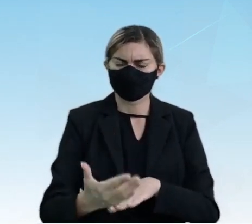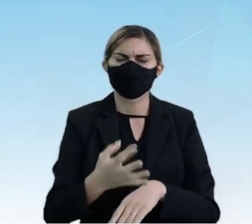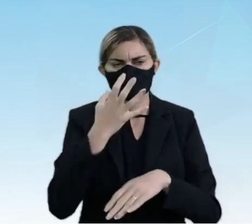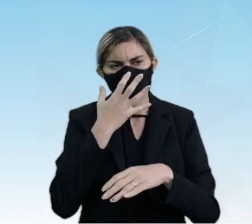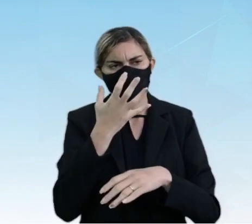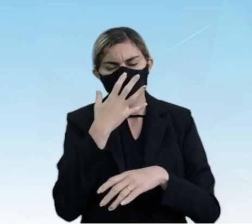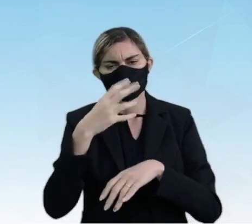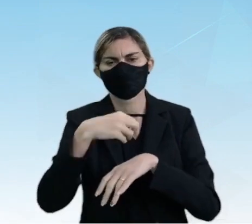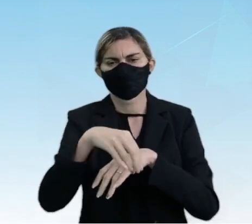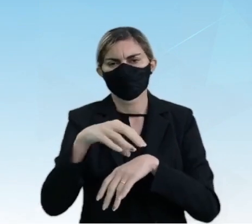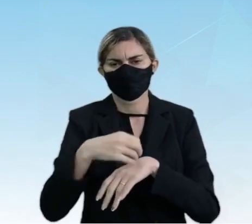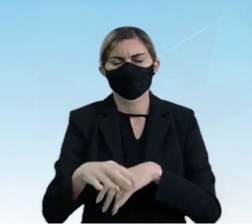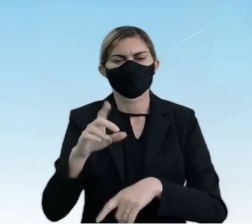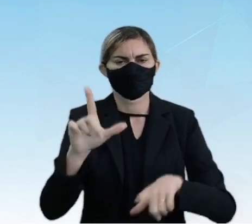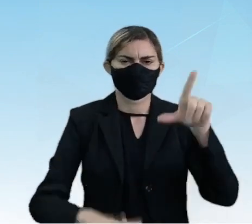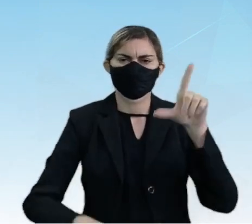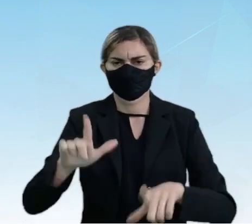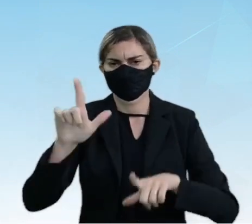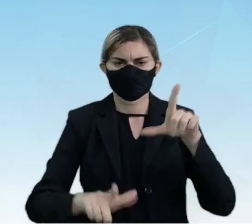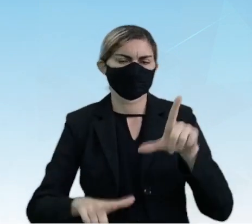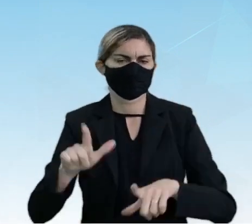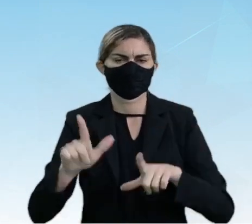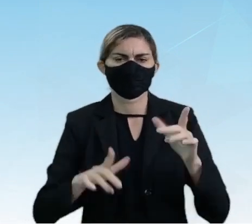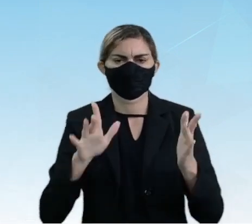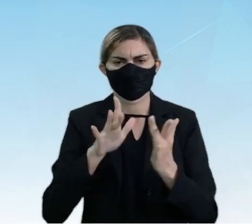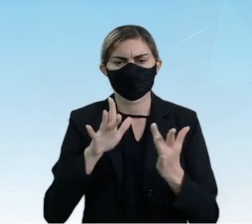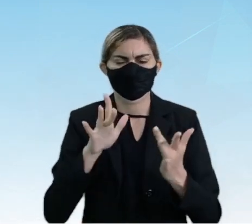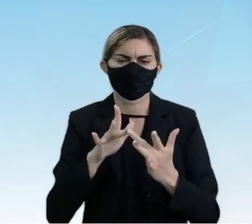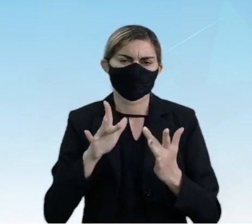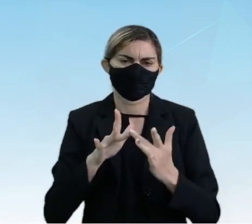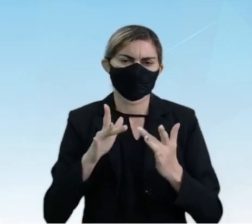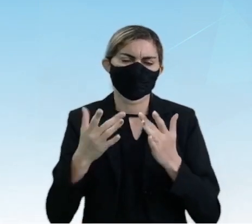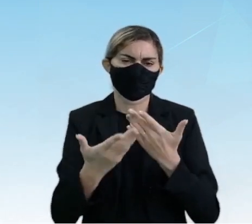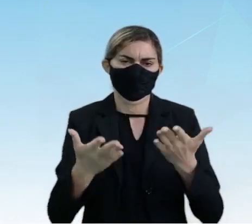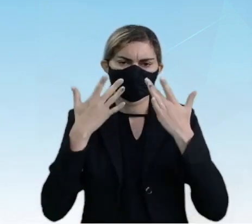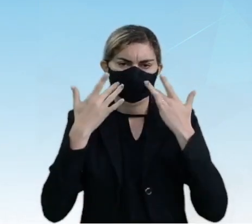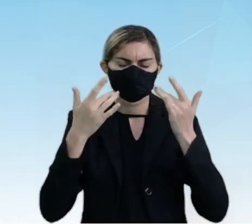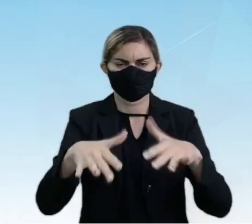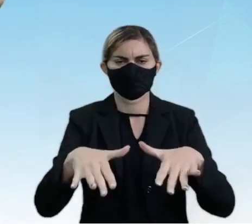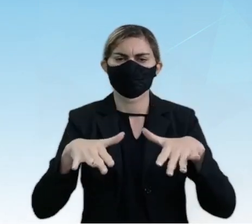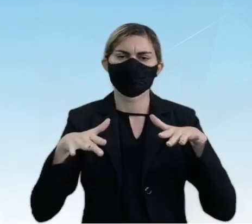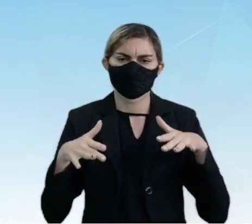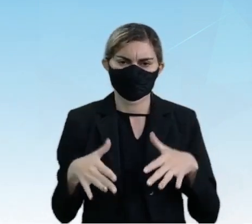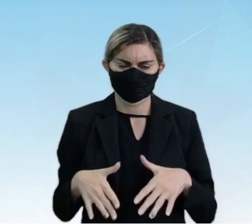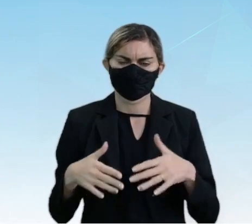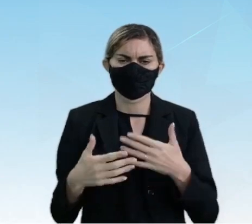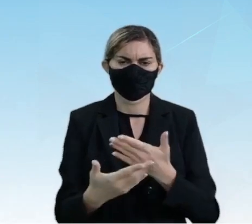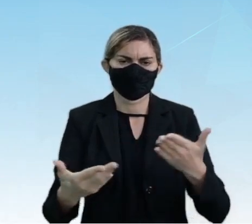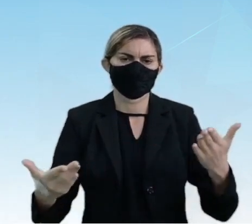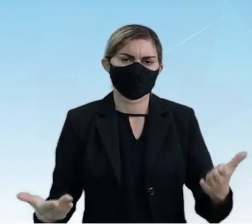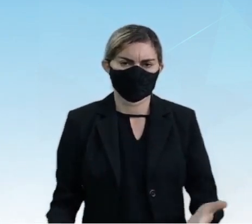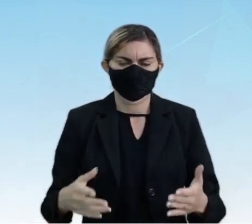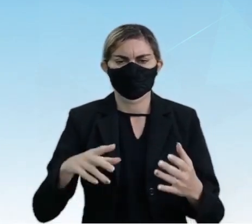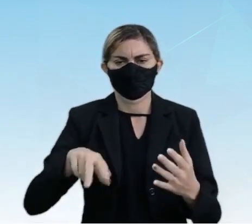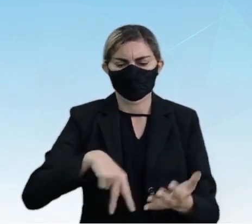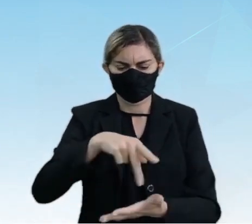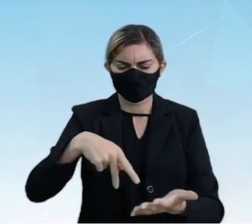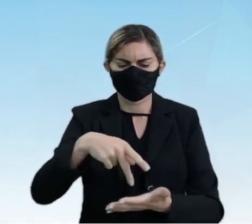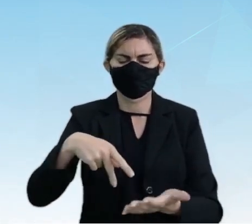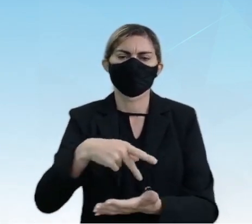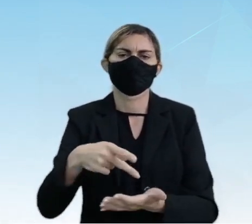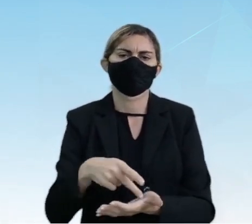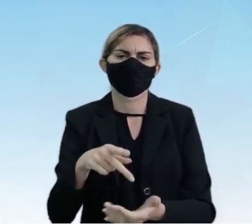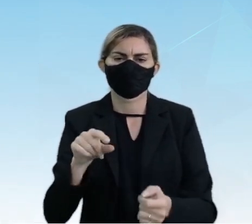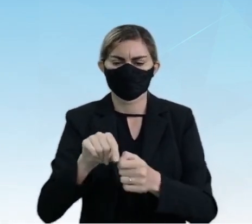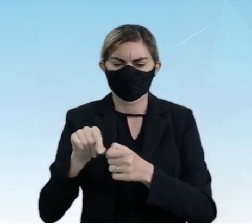porque é o que passa na televisão ou é o que a gente tem contato quando a gente vai para um espetáculo, por exemplo, num circo onde tem os ginastas lá acrobáticos que